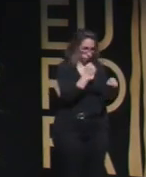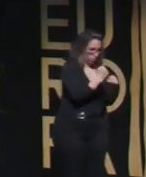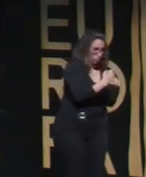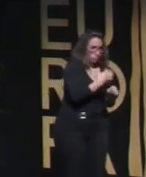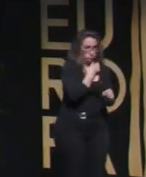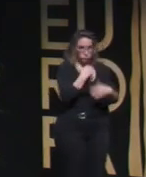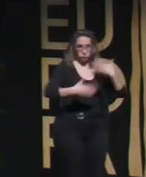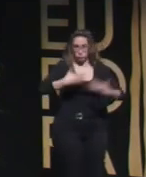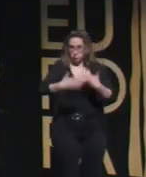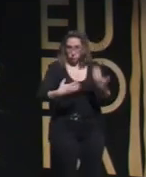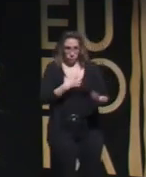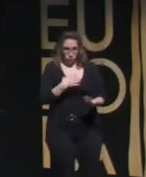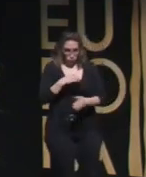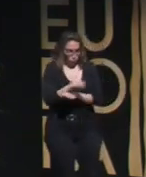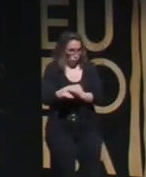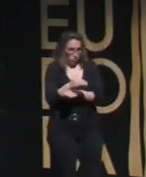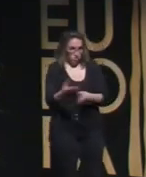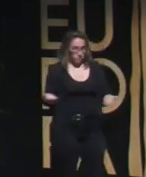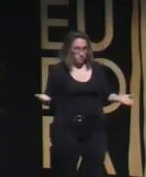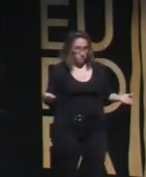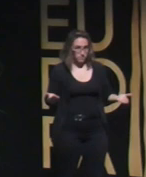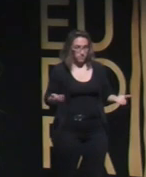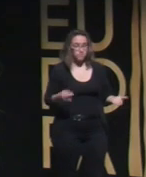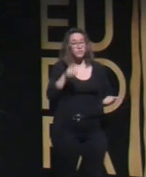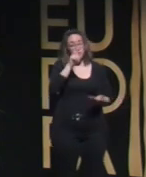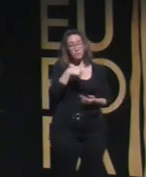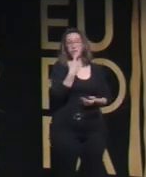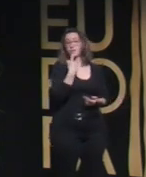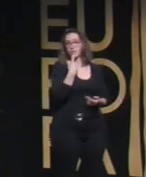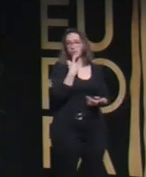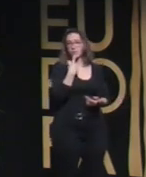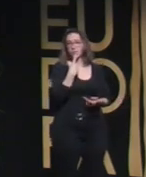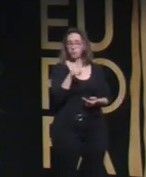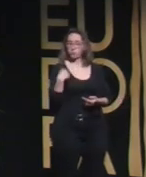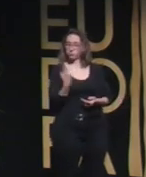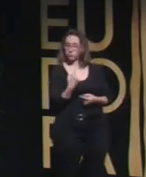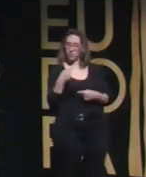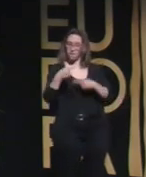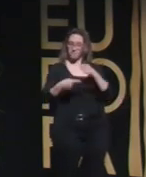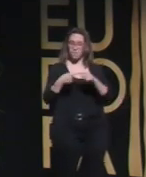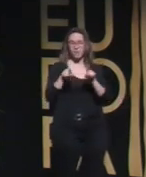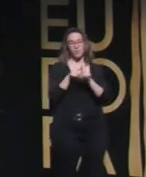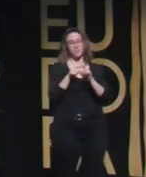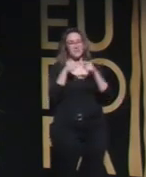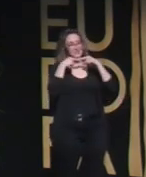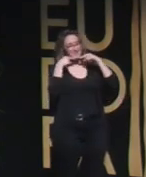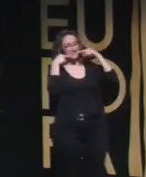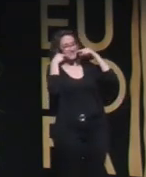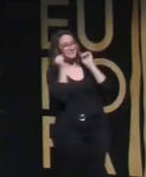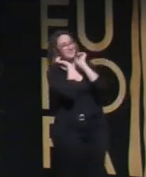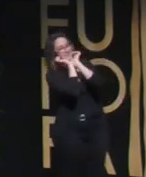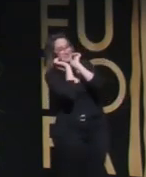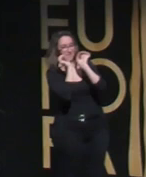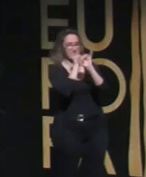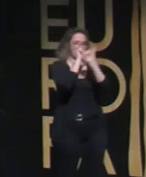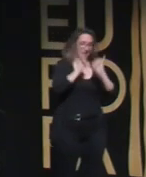estamos siendo sometidos. Se nos pide que a la vez tenemos que ser una familia happy flower, ¿vale? Mito de la